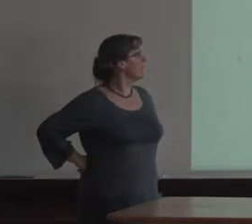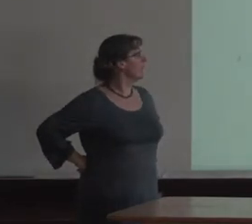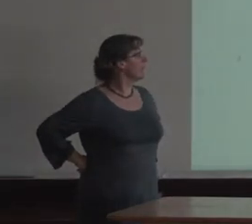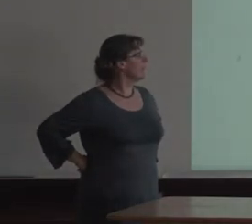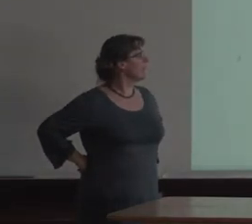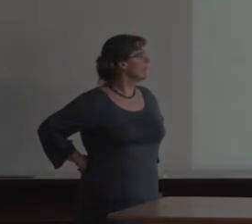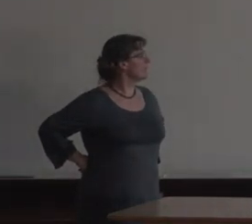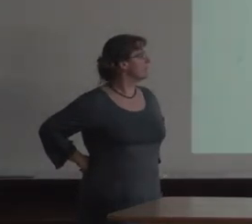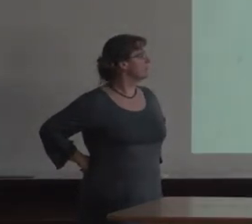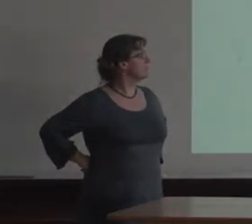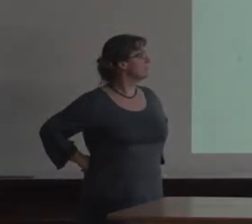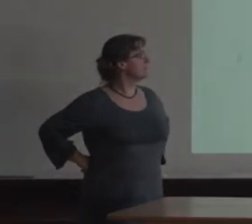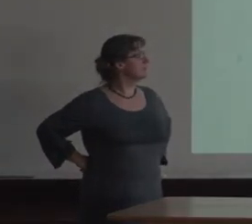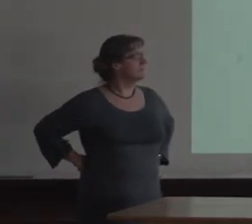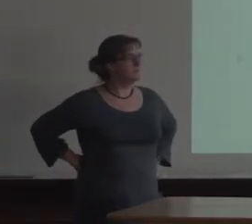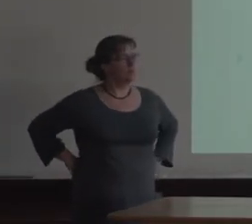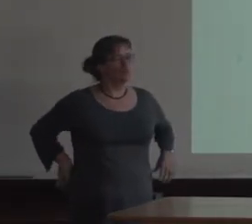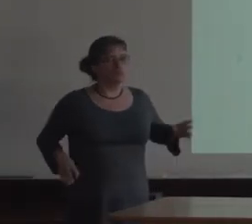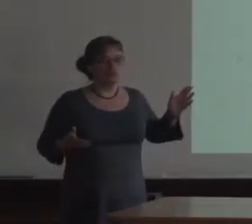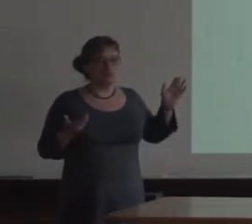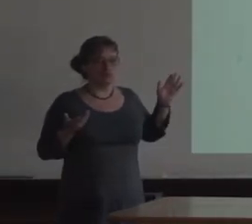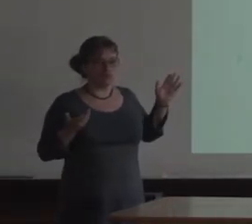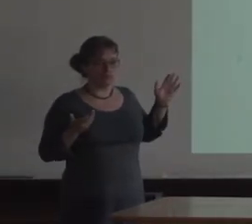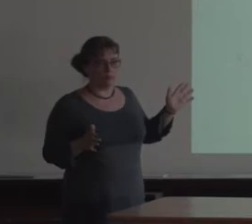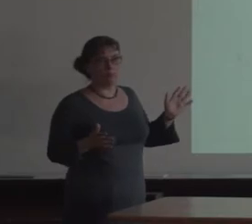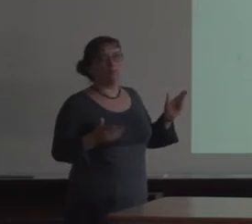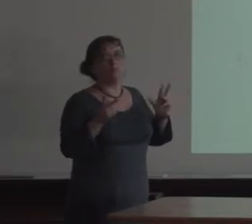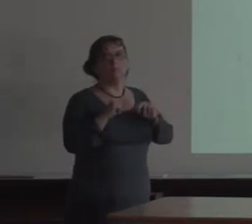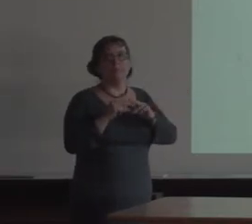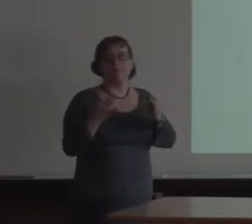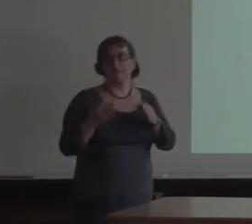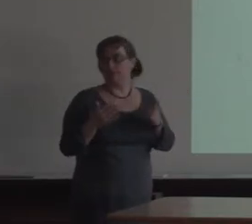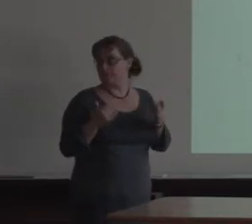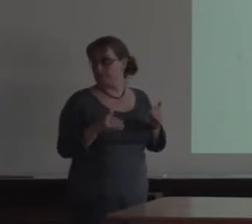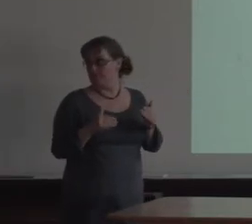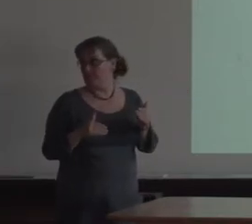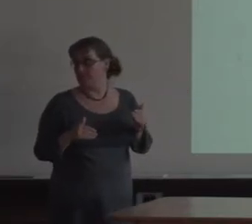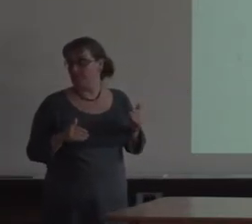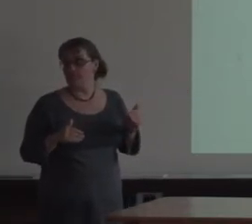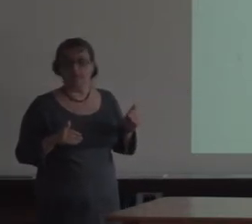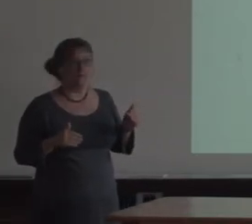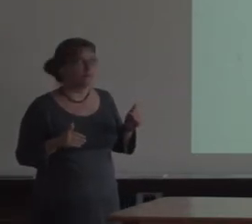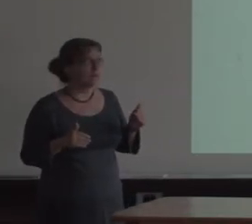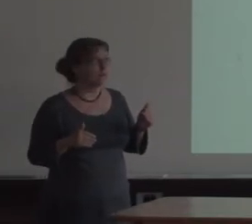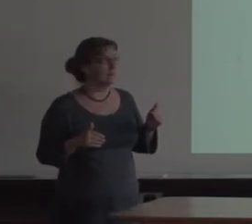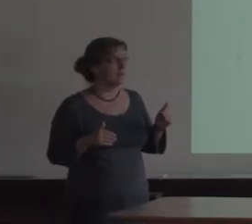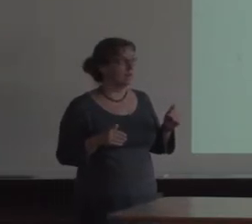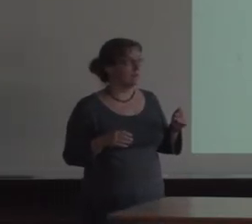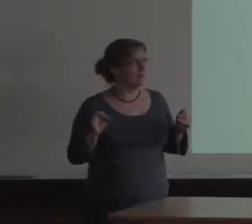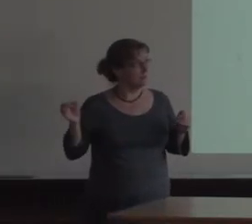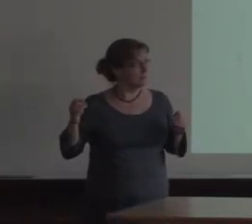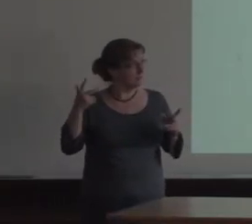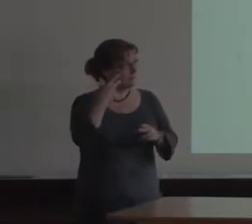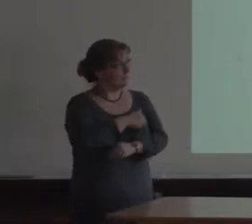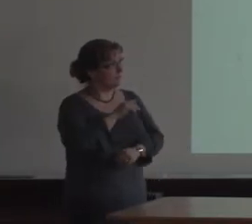Donc ça, on a vu sur les fixtures, on a vu sur les tests paramétrés. Ouais, vas-y,